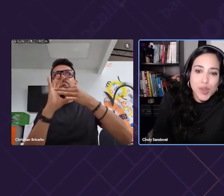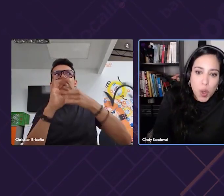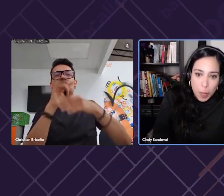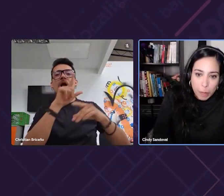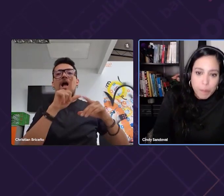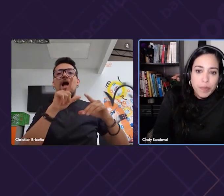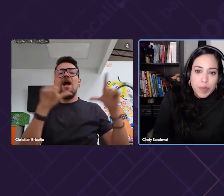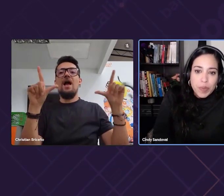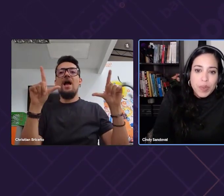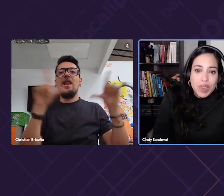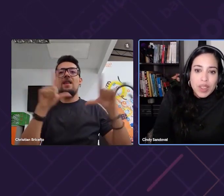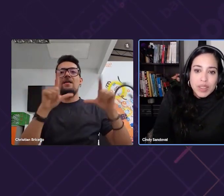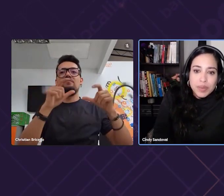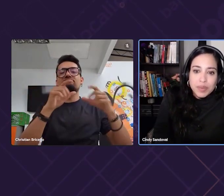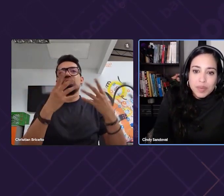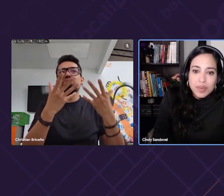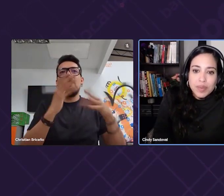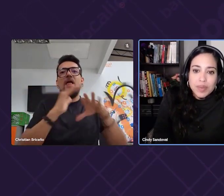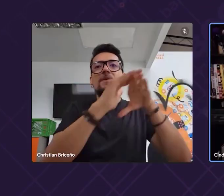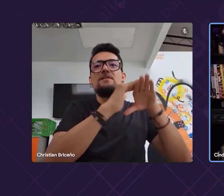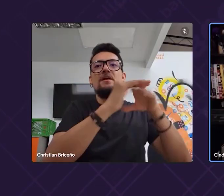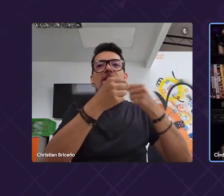de información.